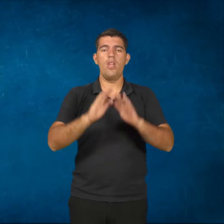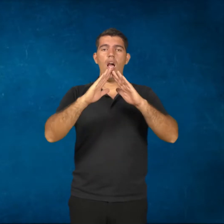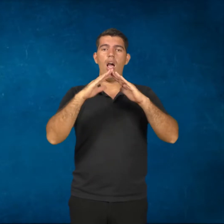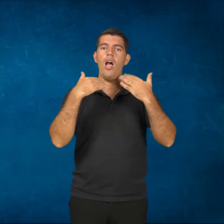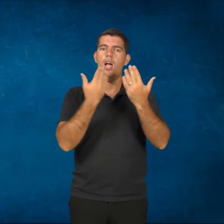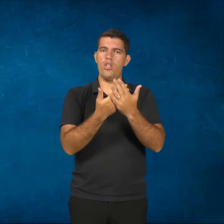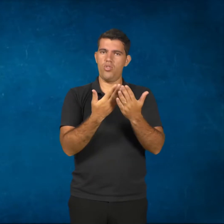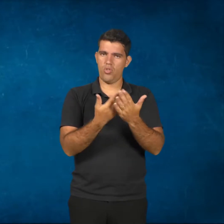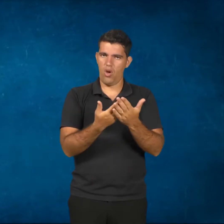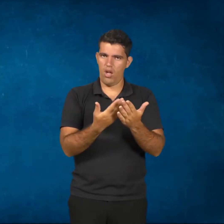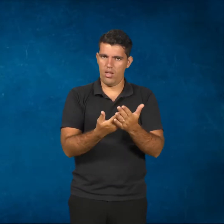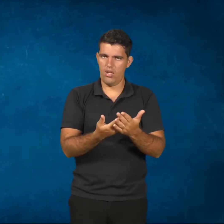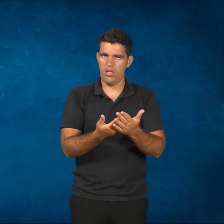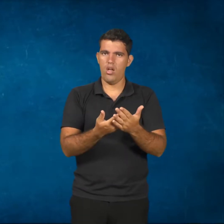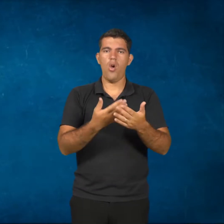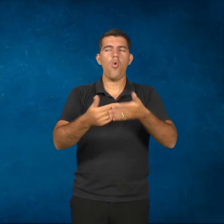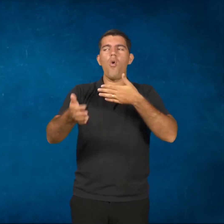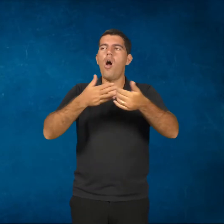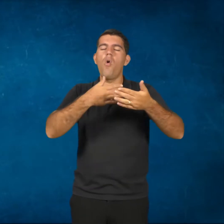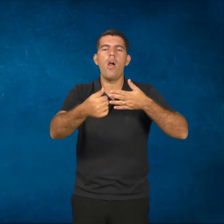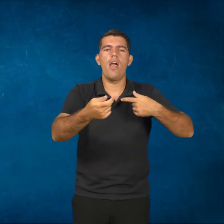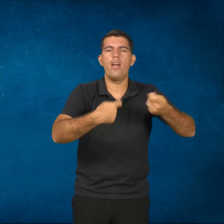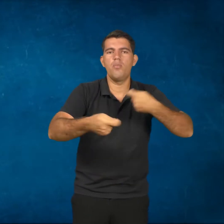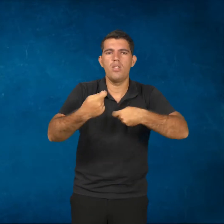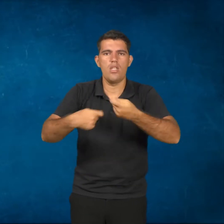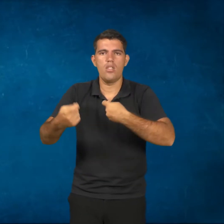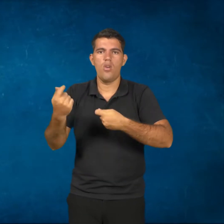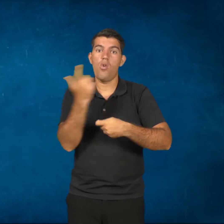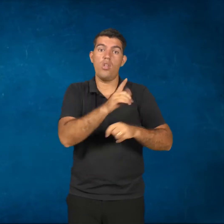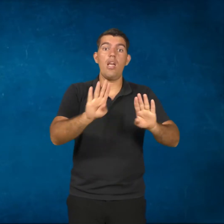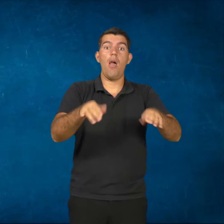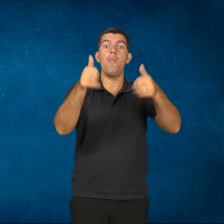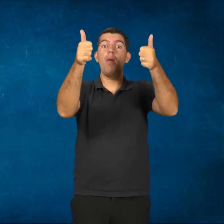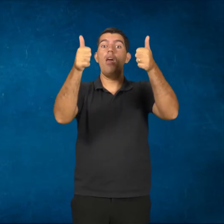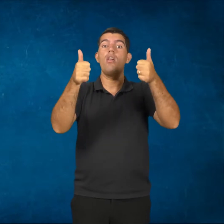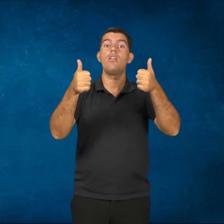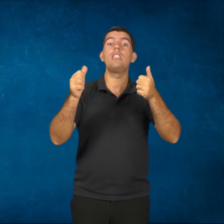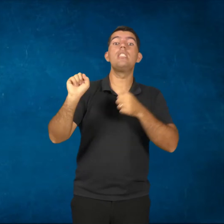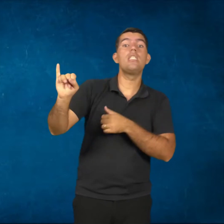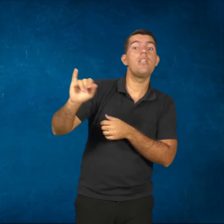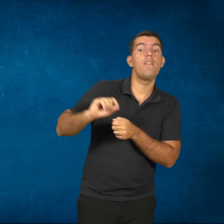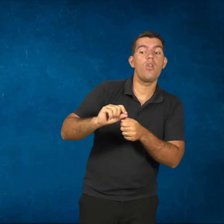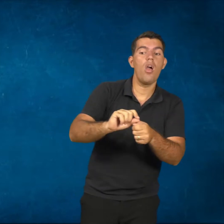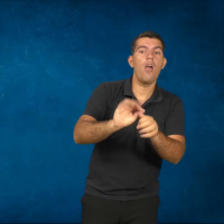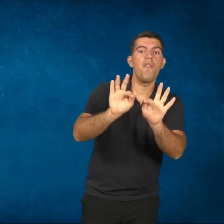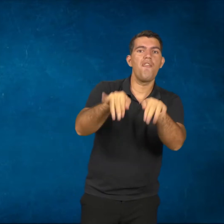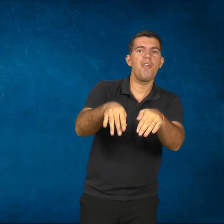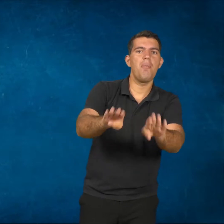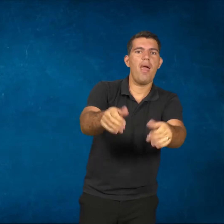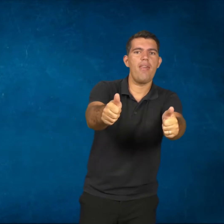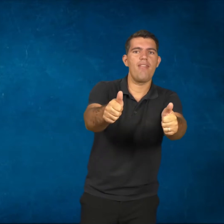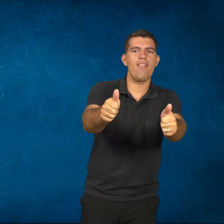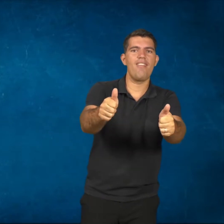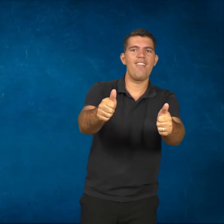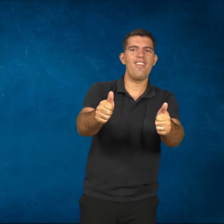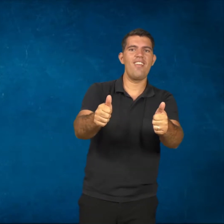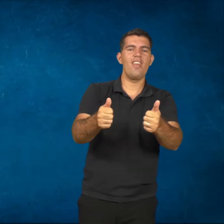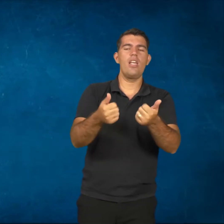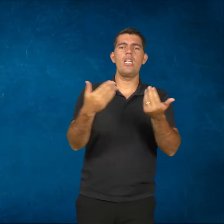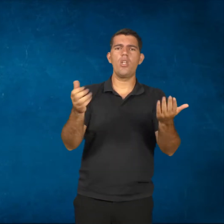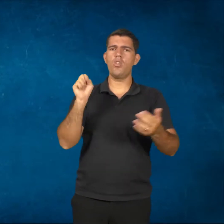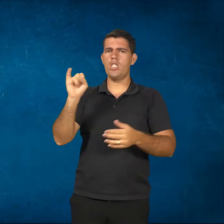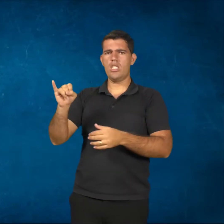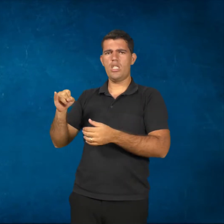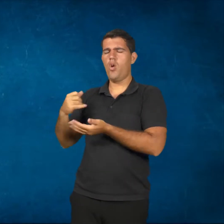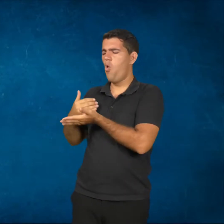A escola, ou qualquer administração, só é bem-sucedida se ela atinge o seu fim. Tudo que